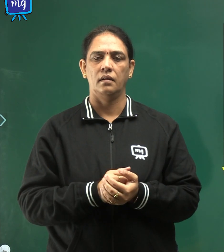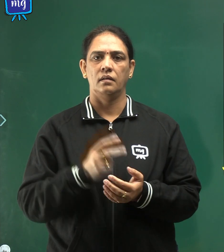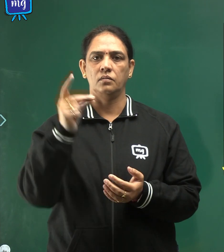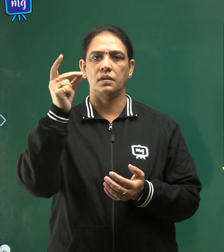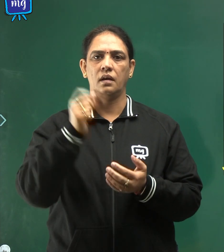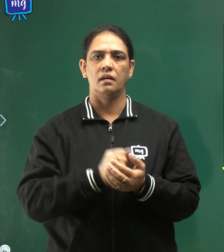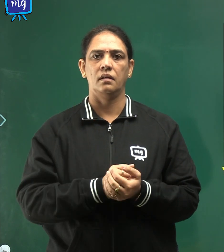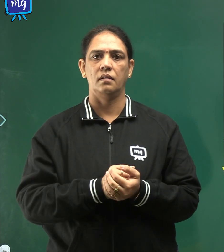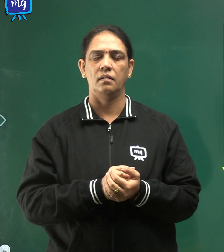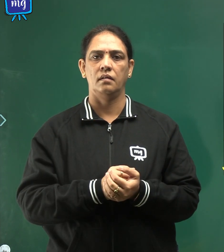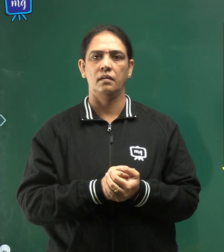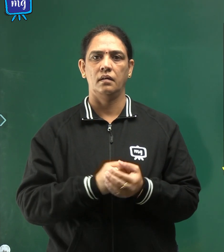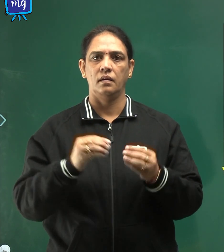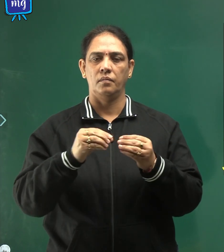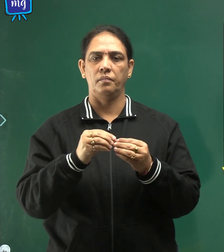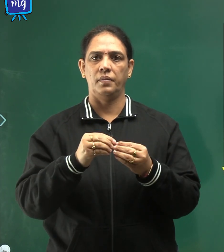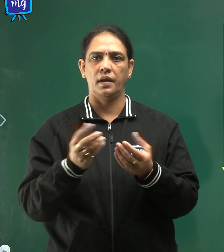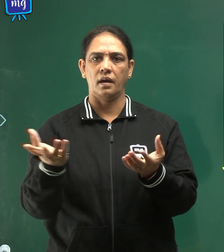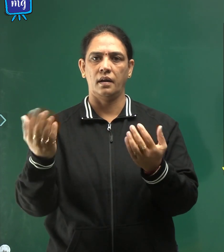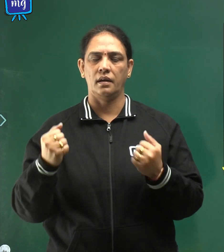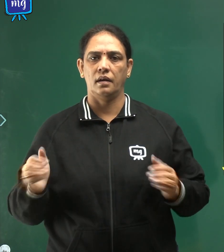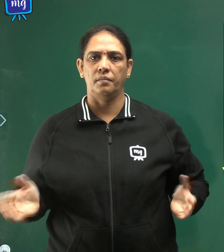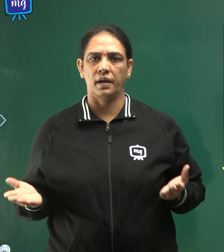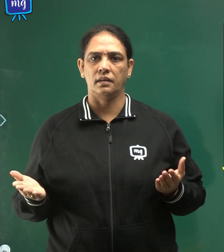दूसरा, बी आने की प्रायिकता।